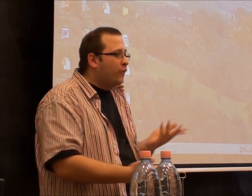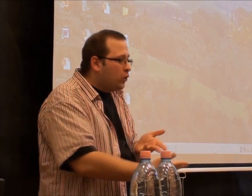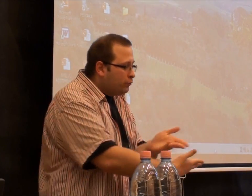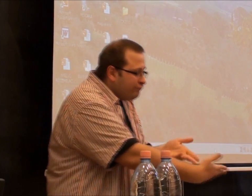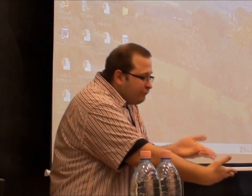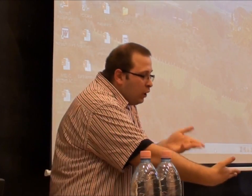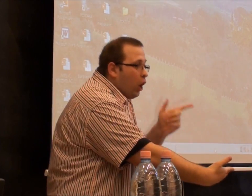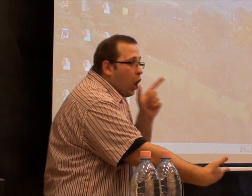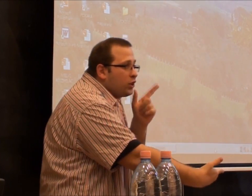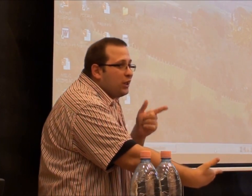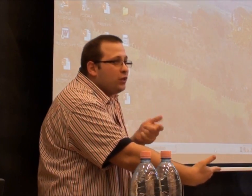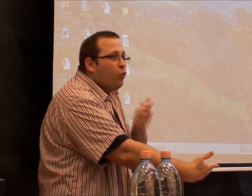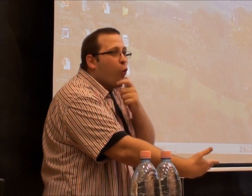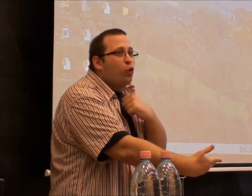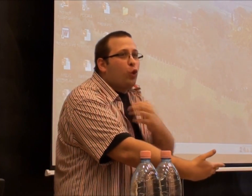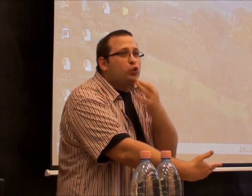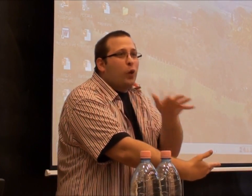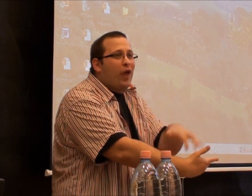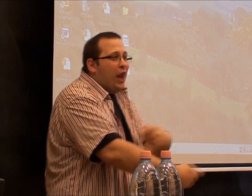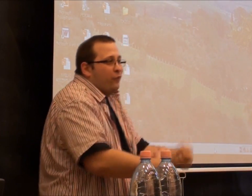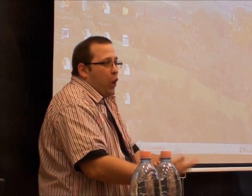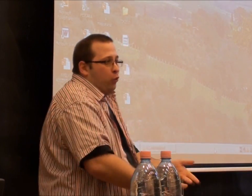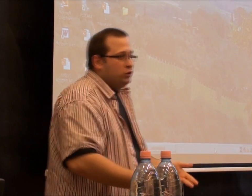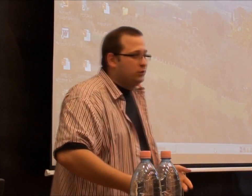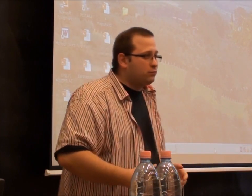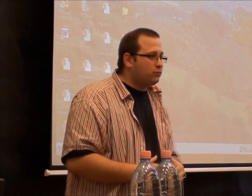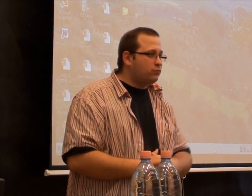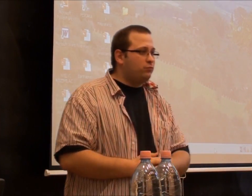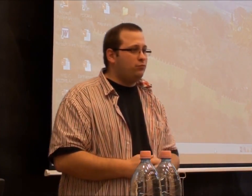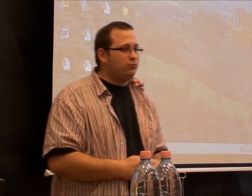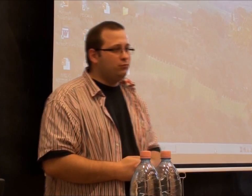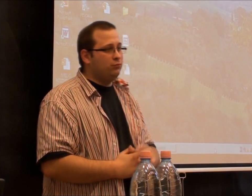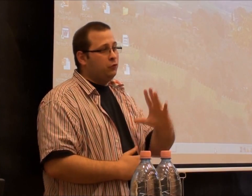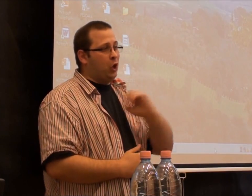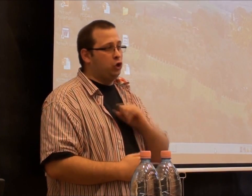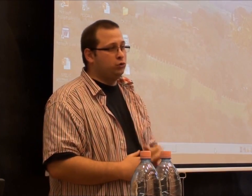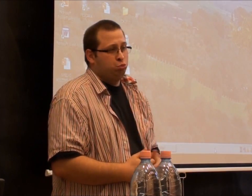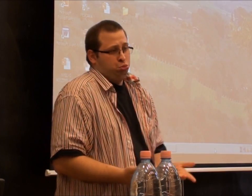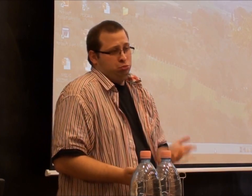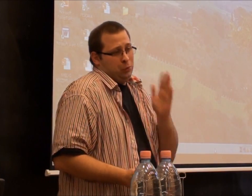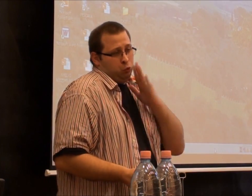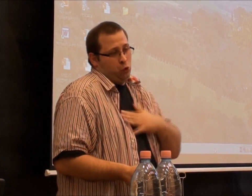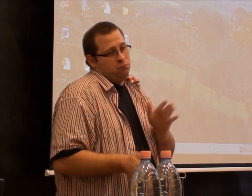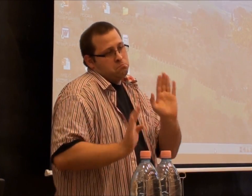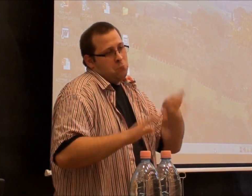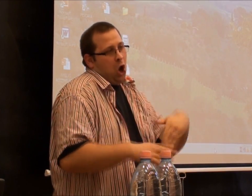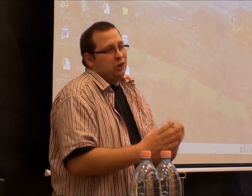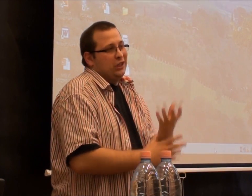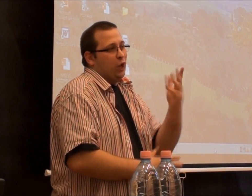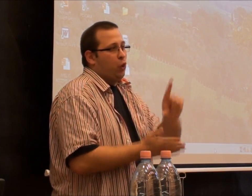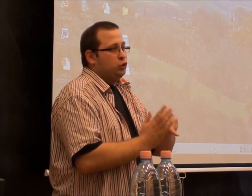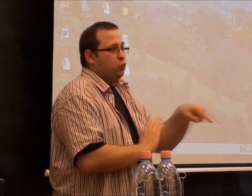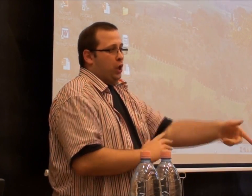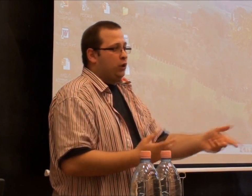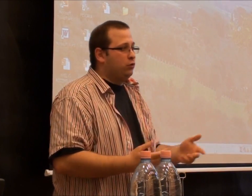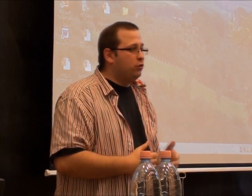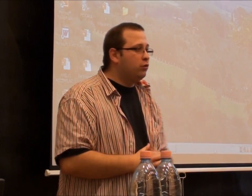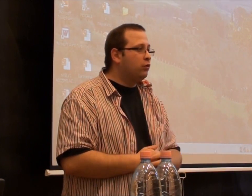milyen lehetőségeim vannak, a latin, a görög szöveg, mivel hogy foglalkozzak ezzel, a válaszhoz, nem tudom, majd kiderül